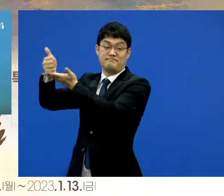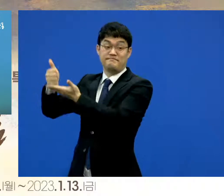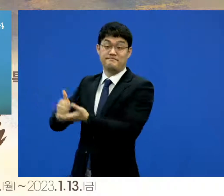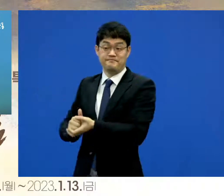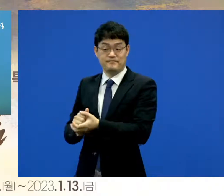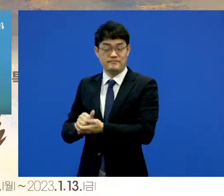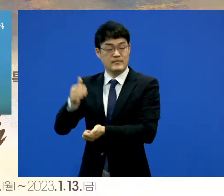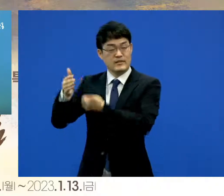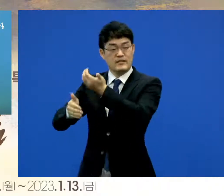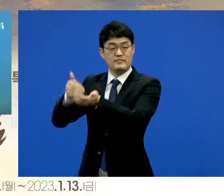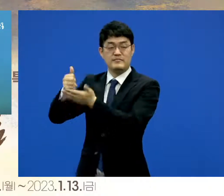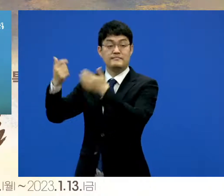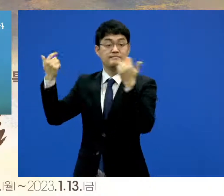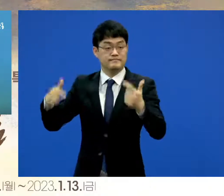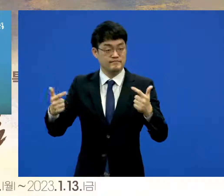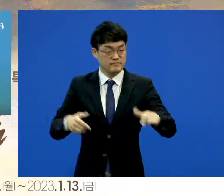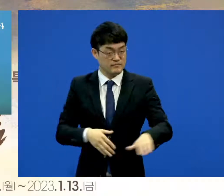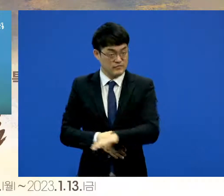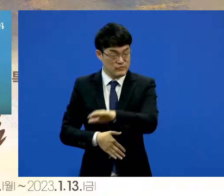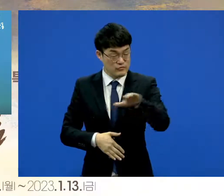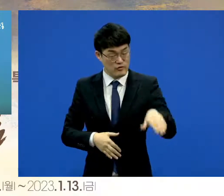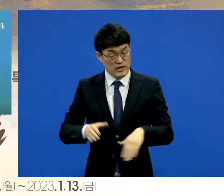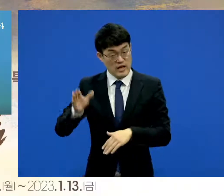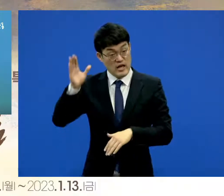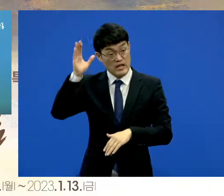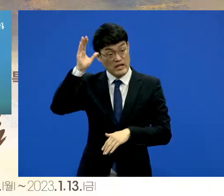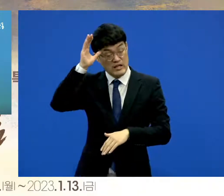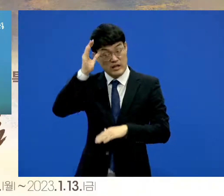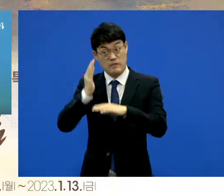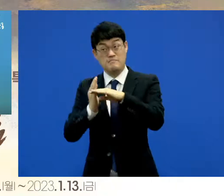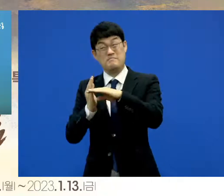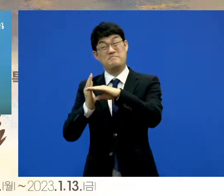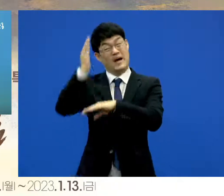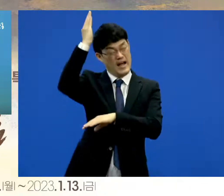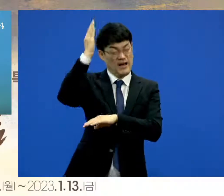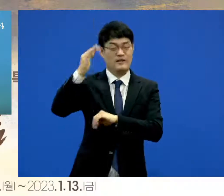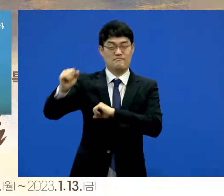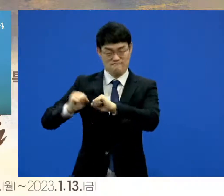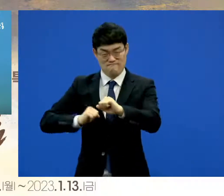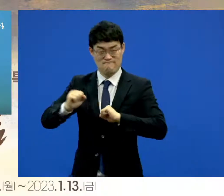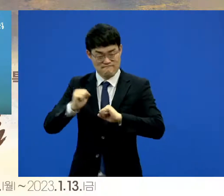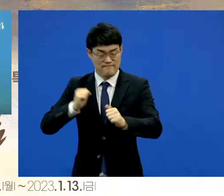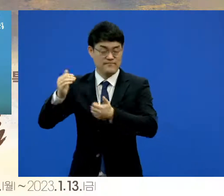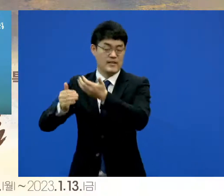하나님은 항상 우리의 기대를 넘어서서 역사하시는 하나님입니다.